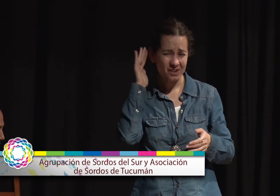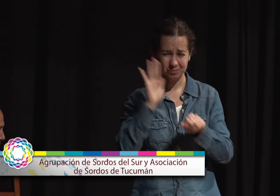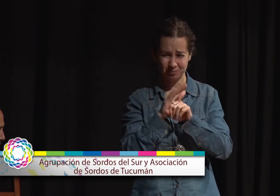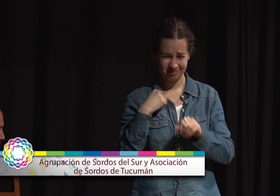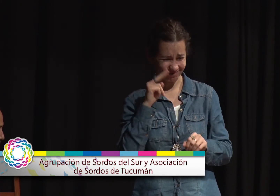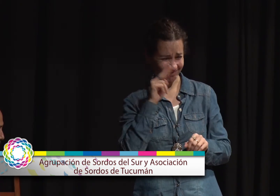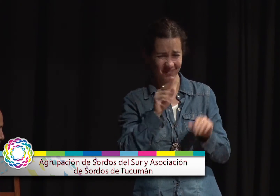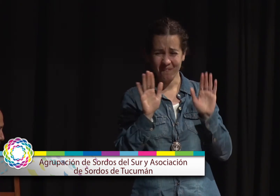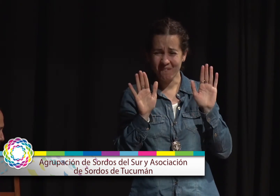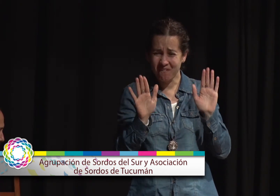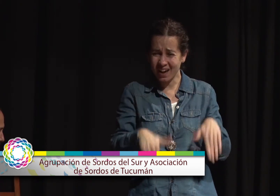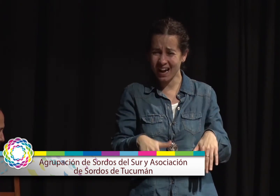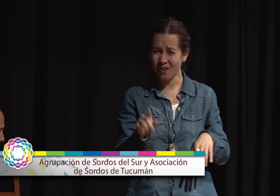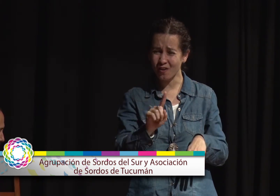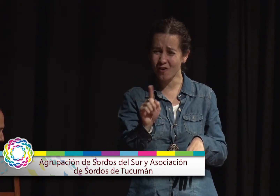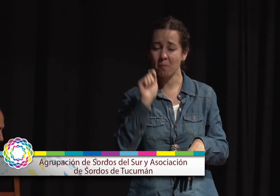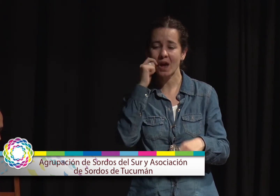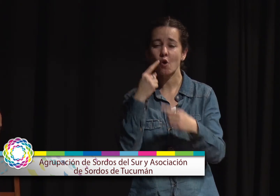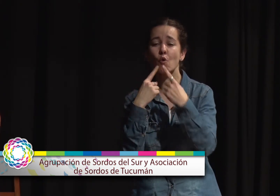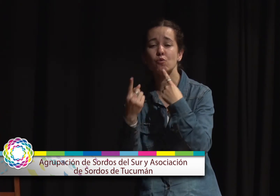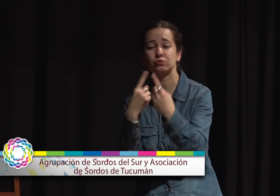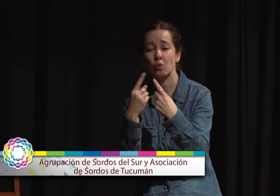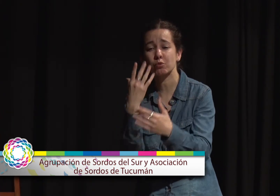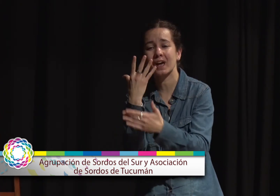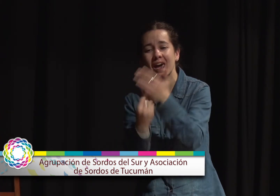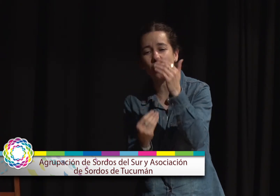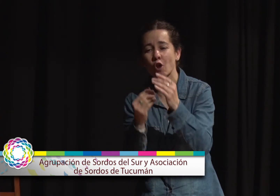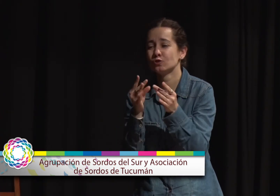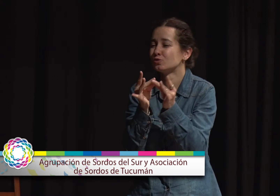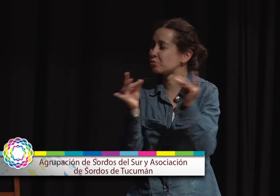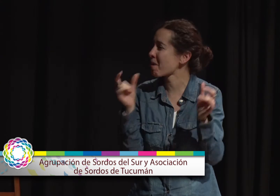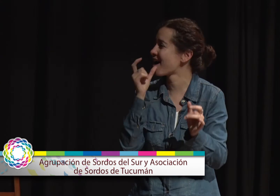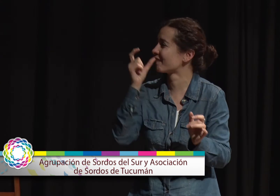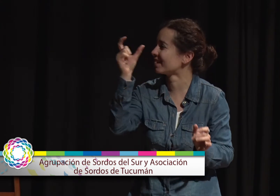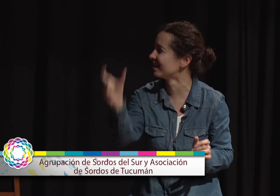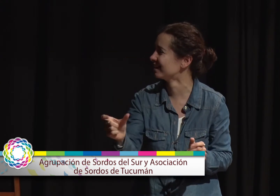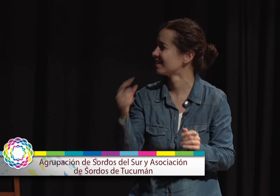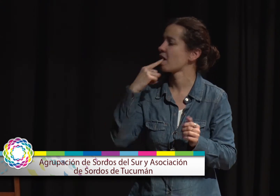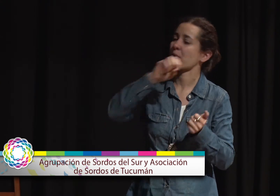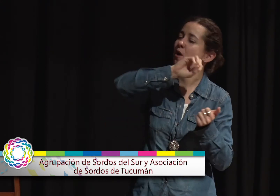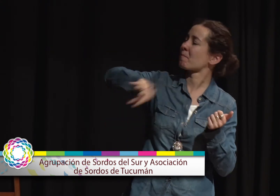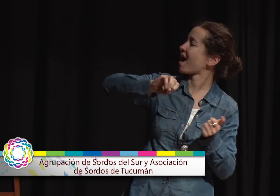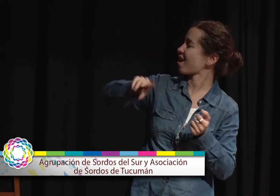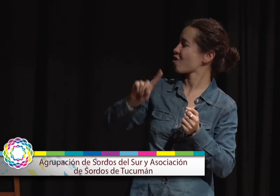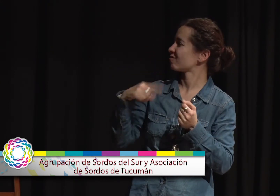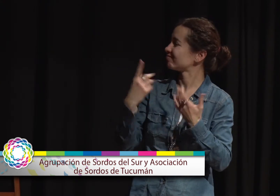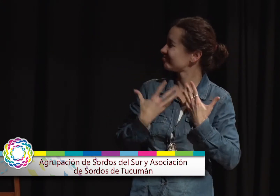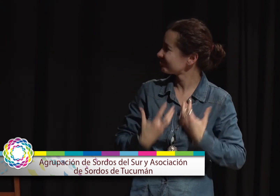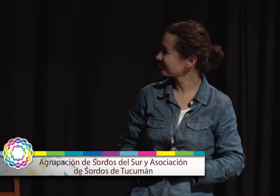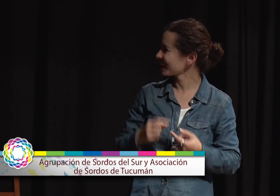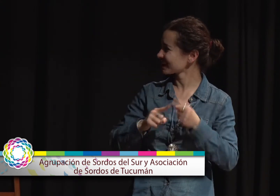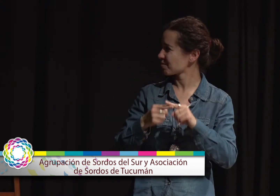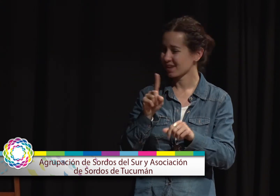cualquier manera, no queremos estar corrigiendo intérpretes, nos parece feo eso. Lo que nos gustaría es poder trabajar con esos intérpretes para que no haya tantos